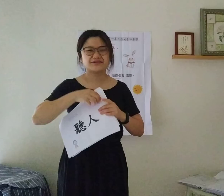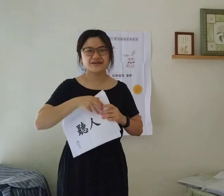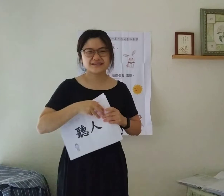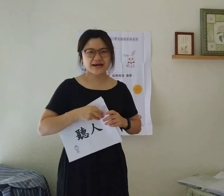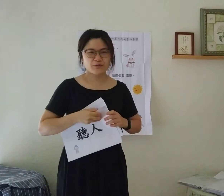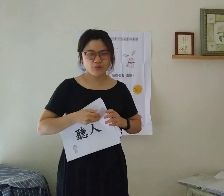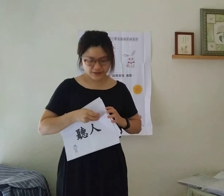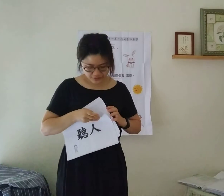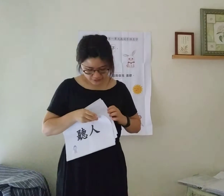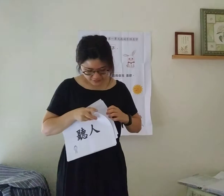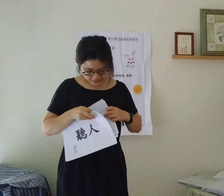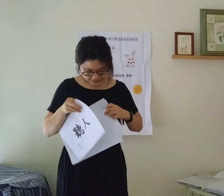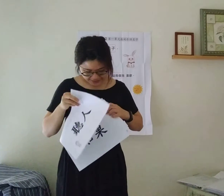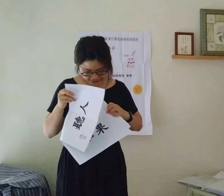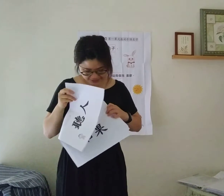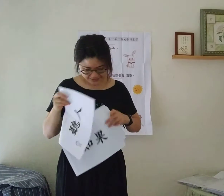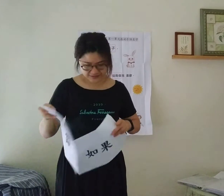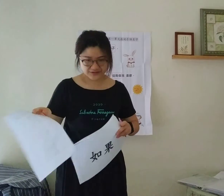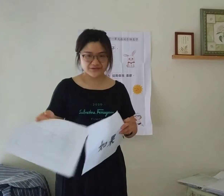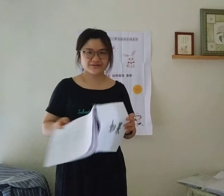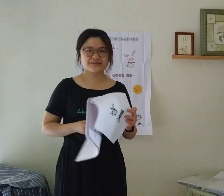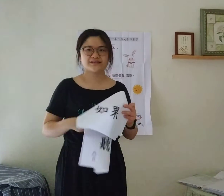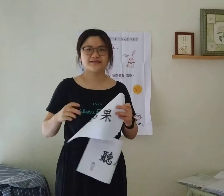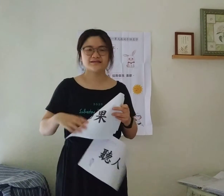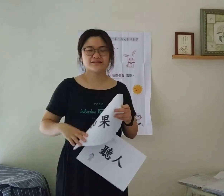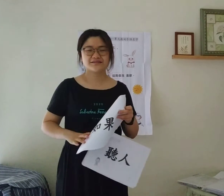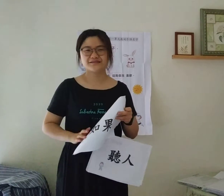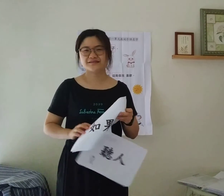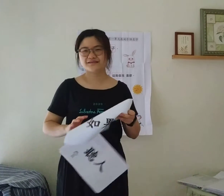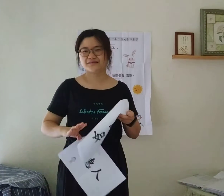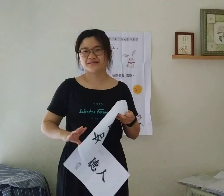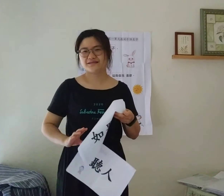可以讲话哟。然后最后一题，